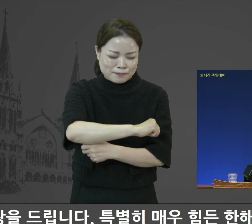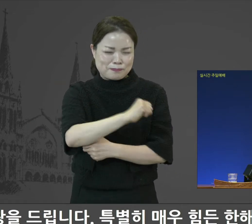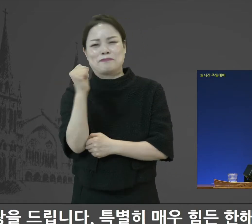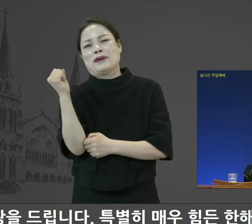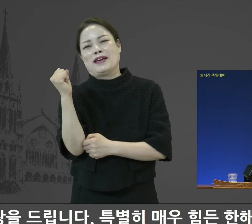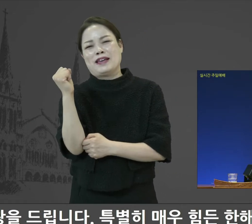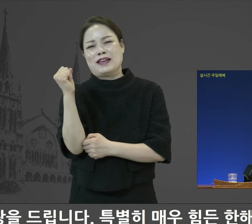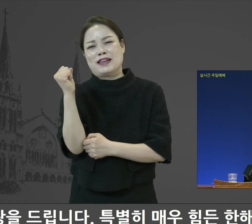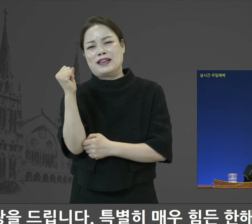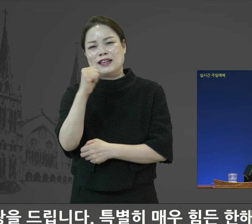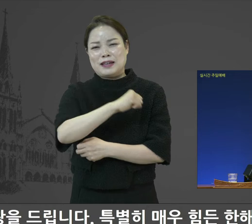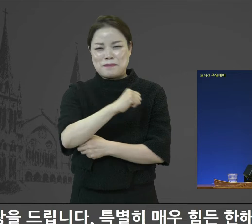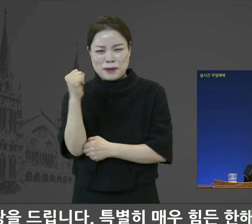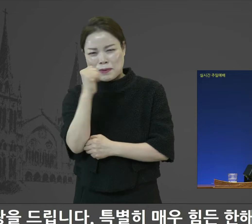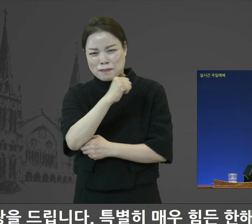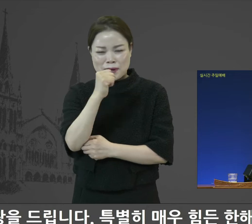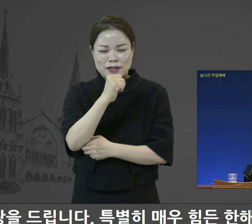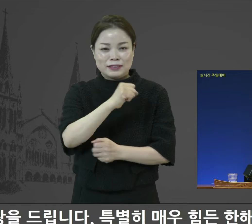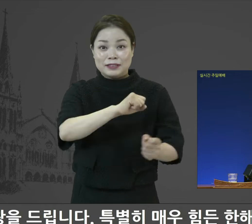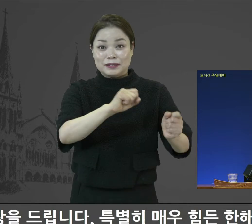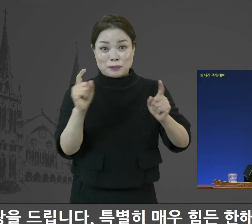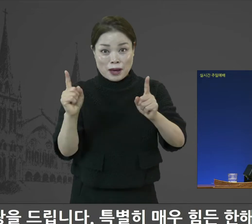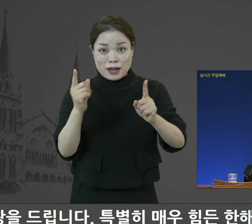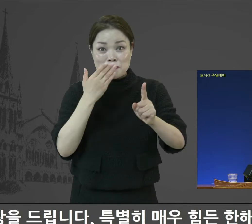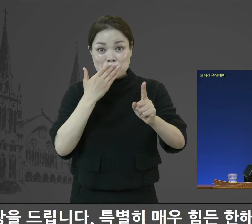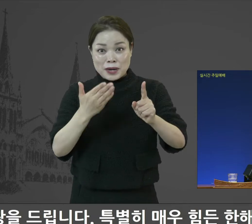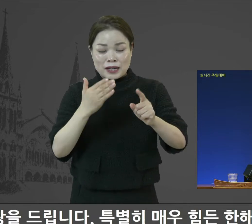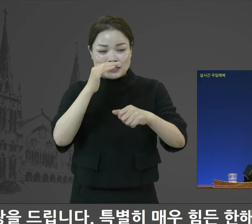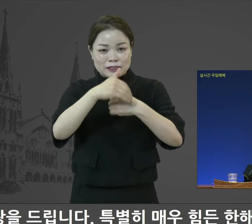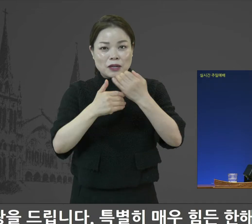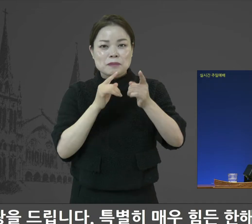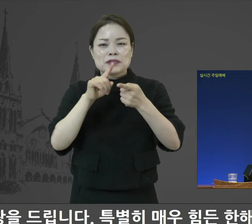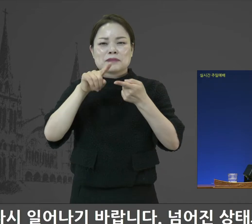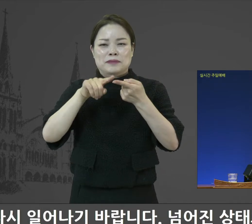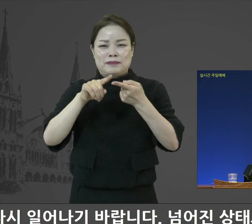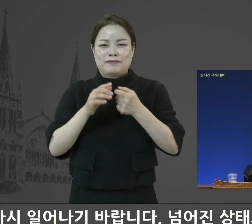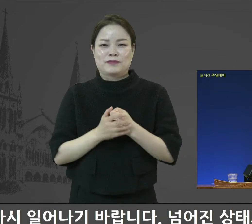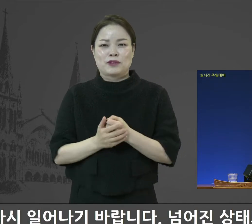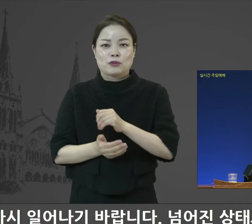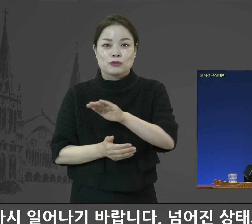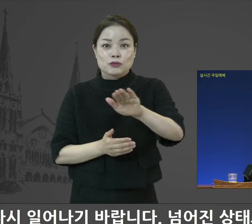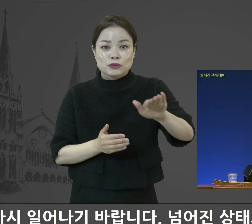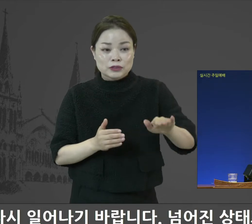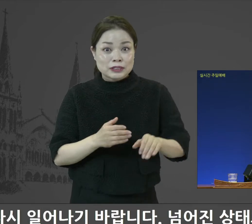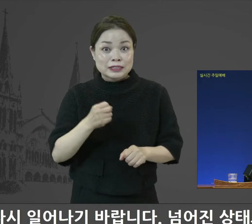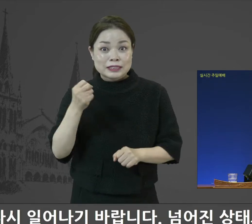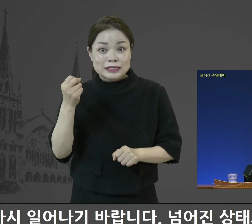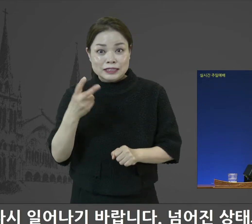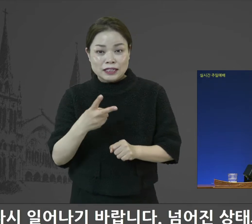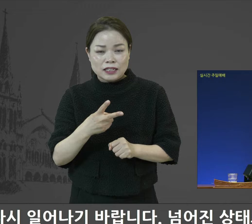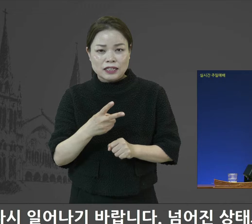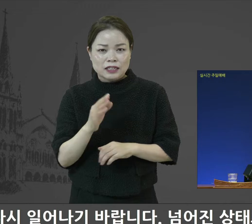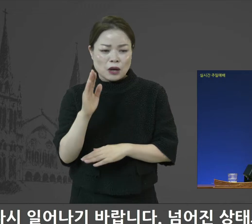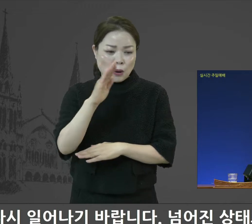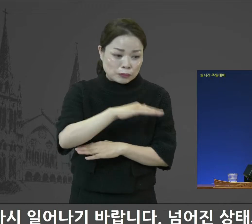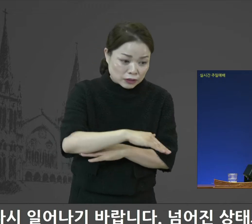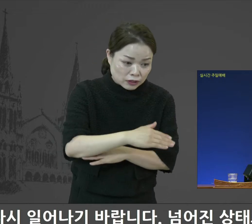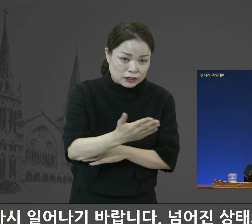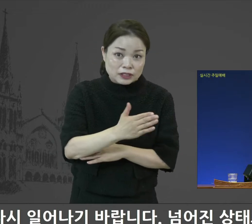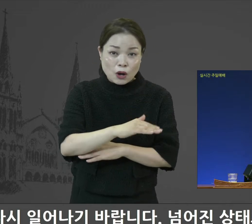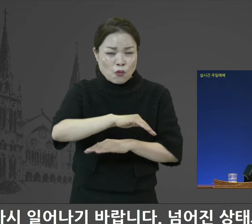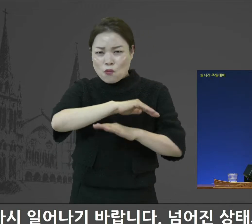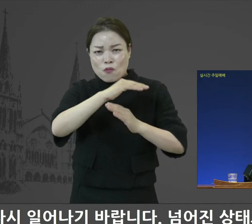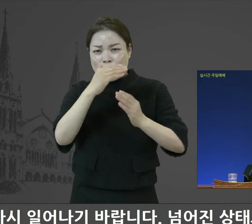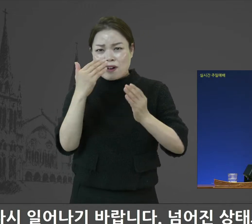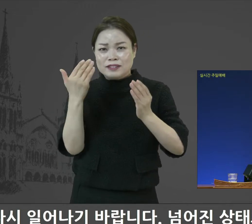다시 자기 자리로 돌아오죠. 이 성경의 말씀입니다. 우리가 자주 엎드러지나